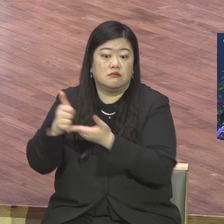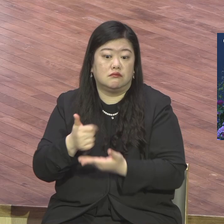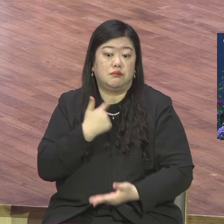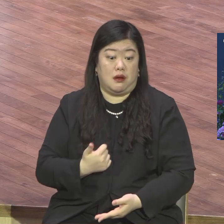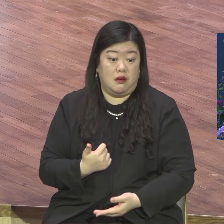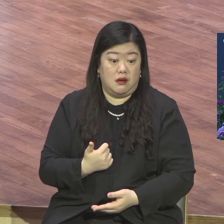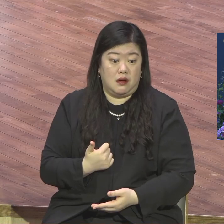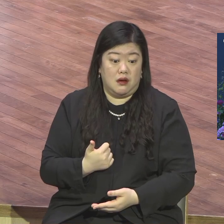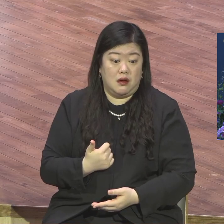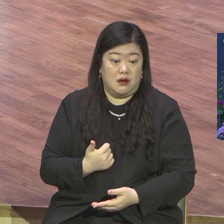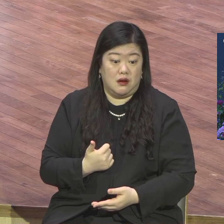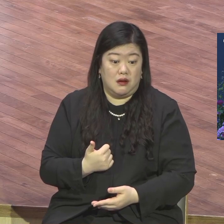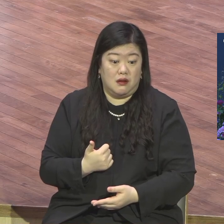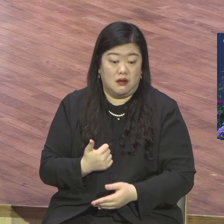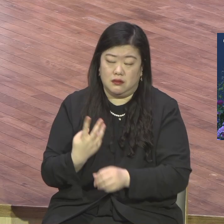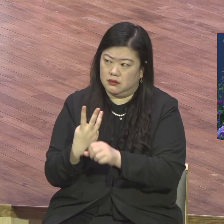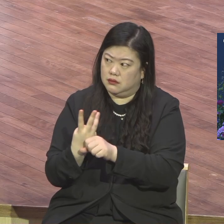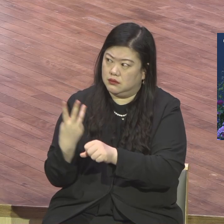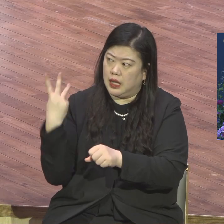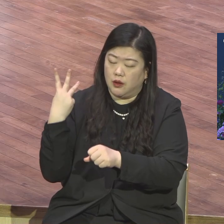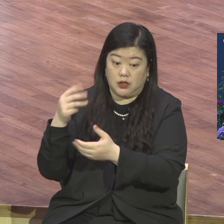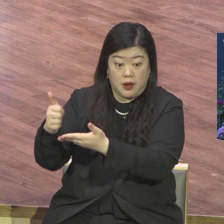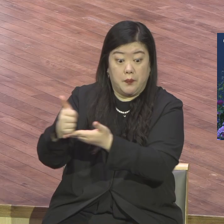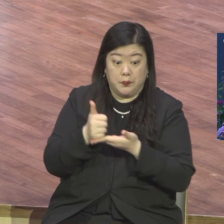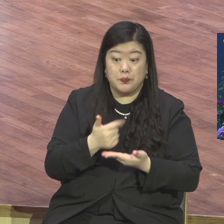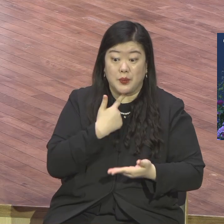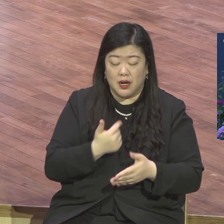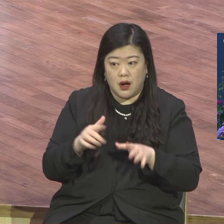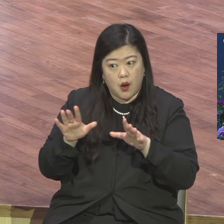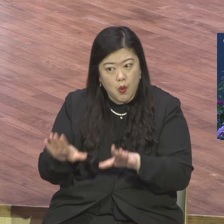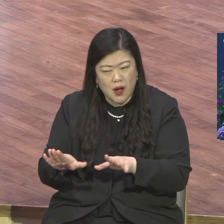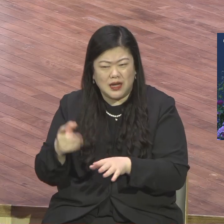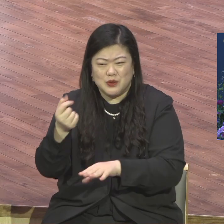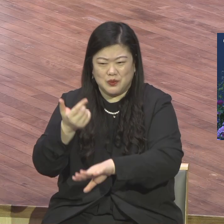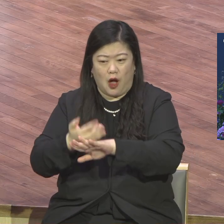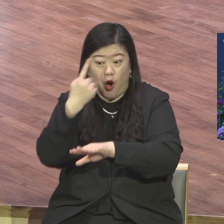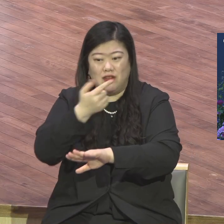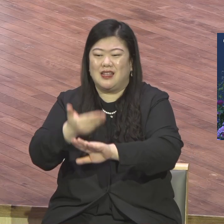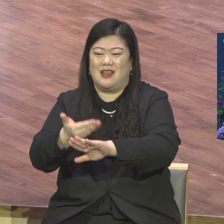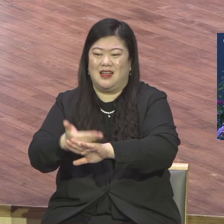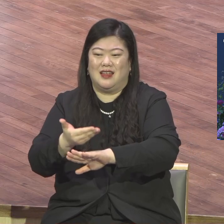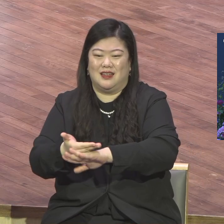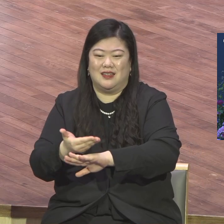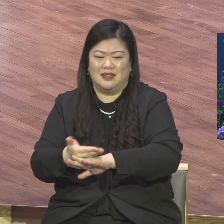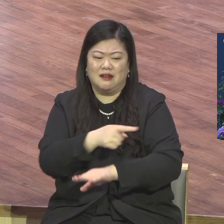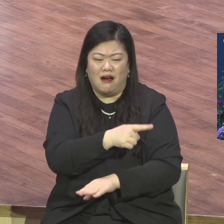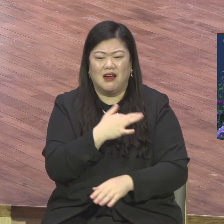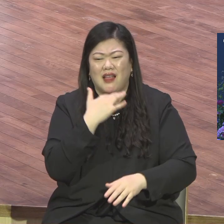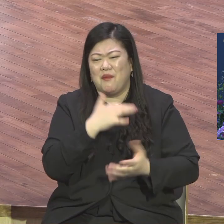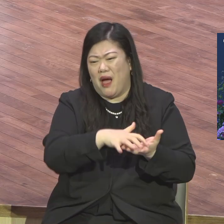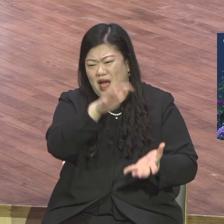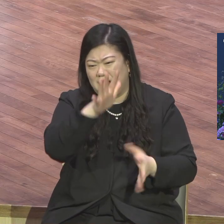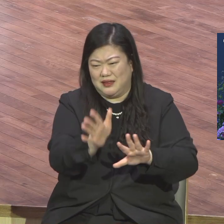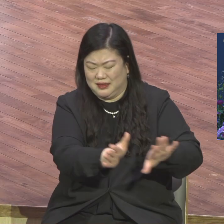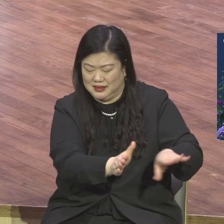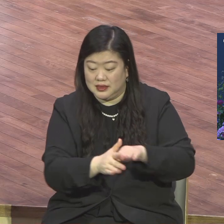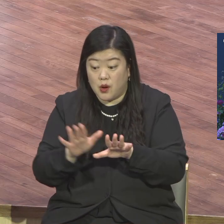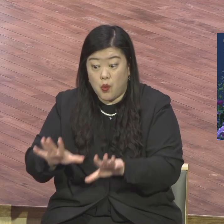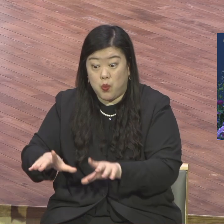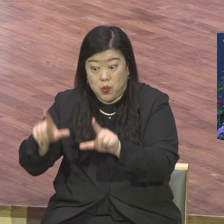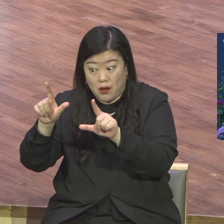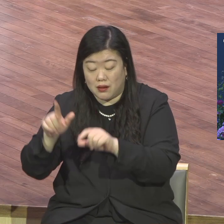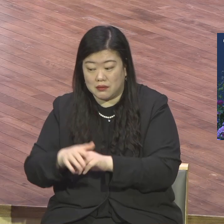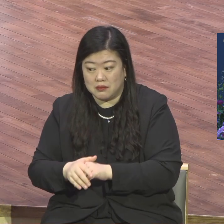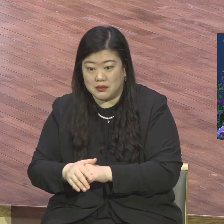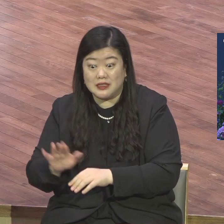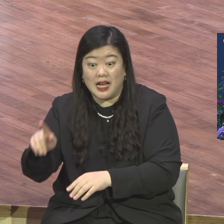준비했어요. 뭐 당의 서기 장로님 표현으로는 이전과는 차원이 다른 음악회가 될 것이다. 그걸